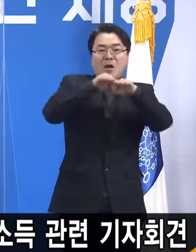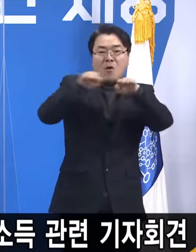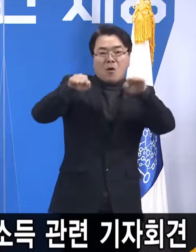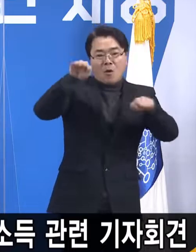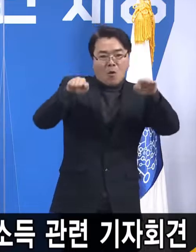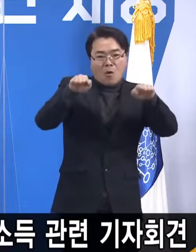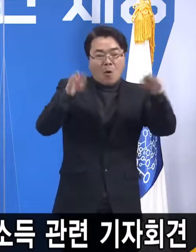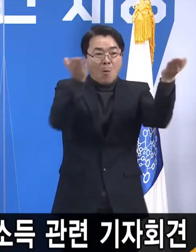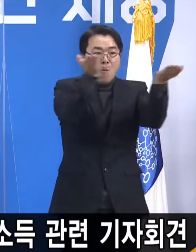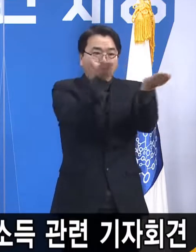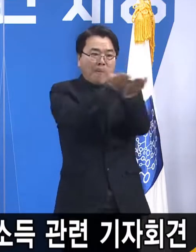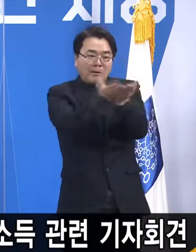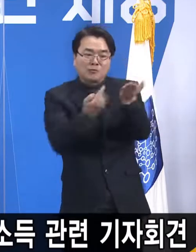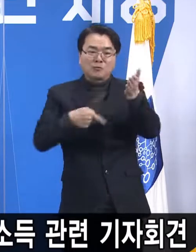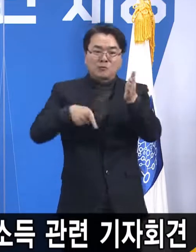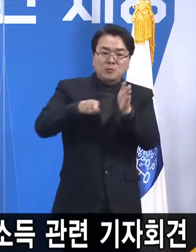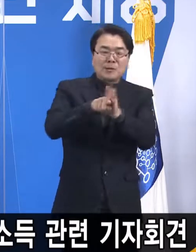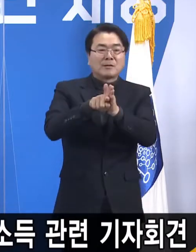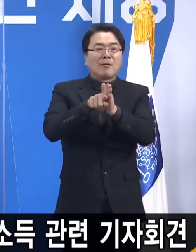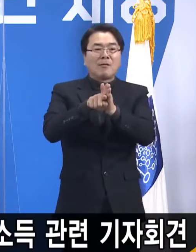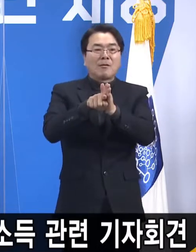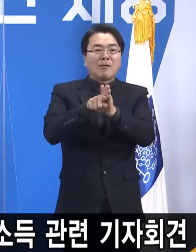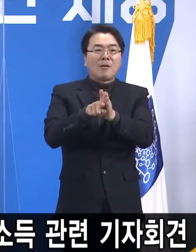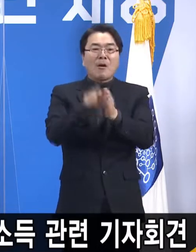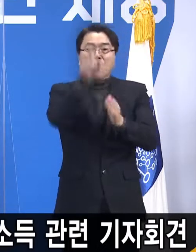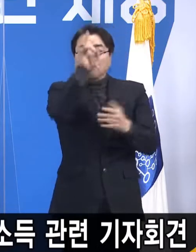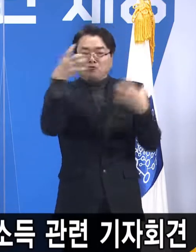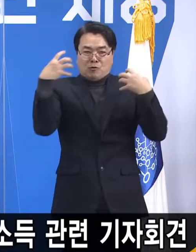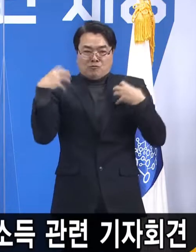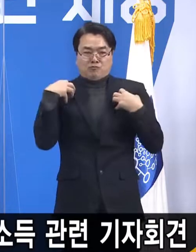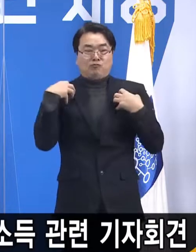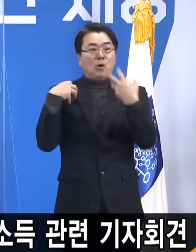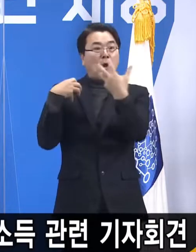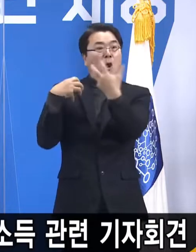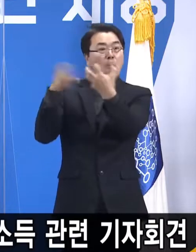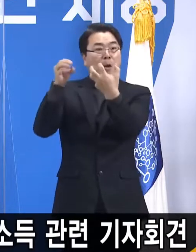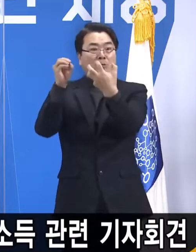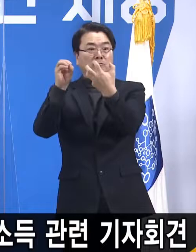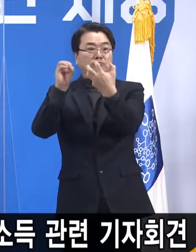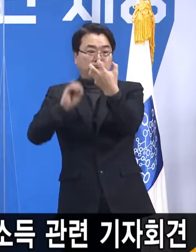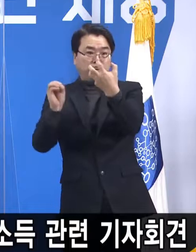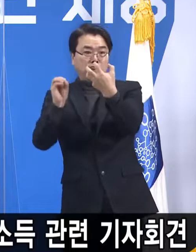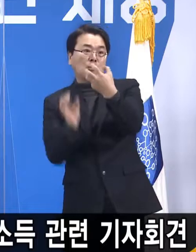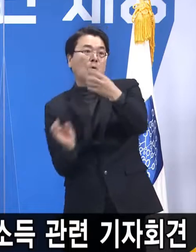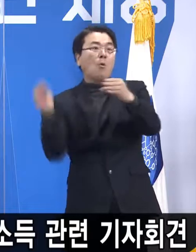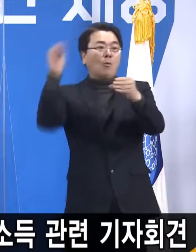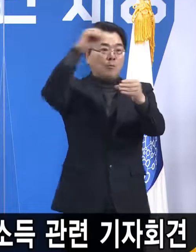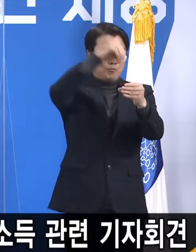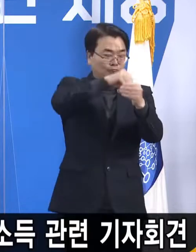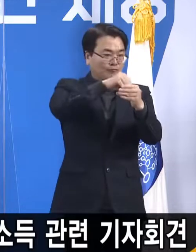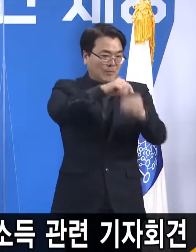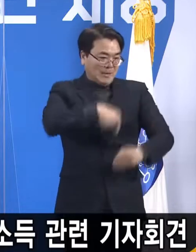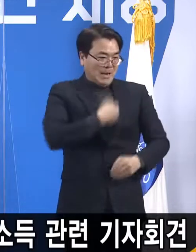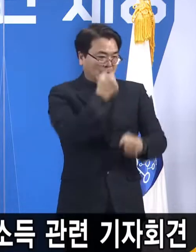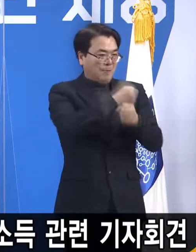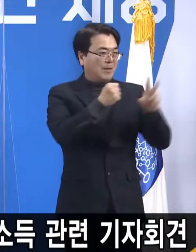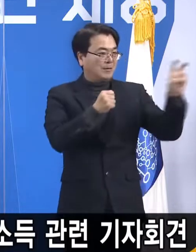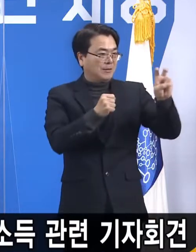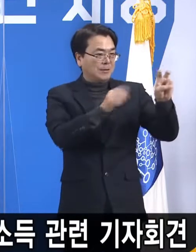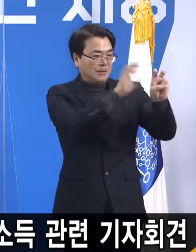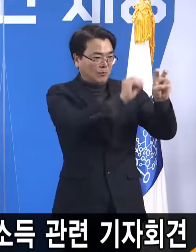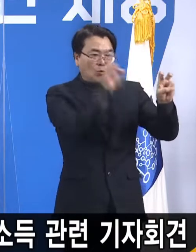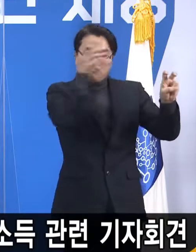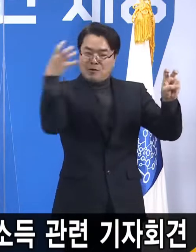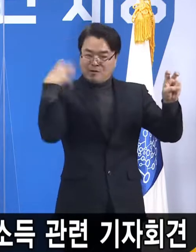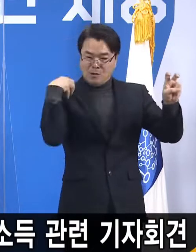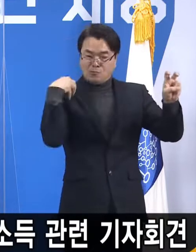위해서 정부가 지원하는 80%를 더해서 자체 조달한 20%와 정부